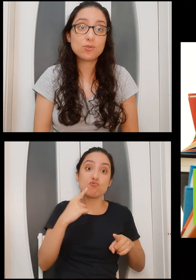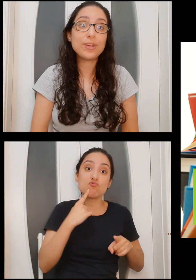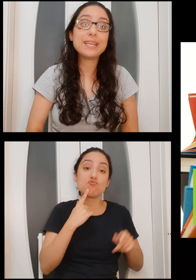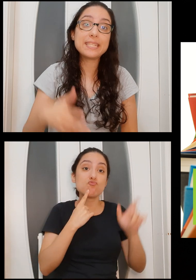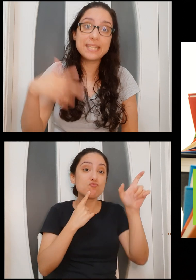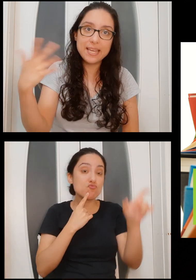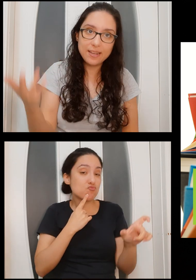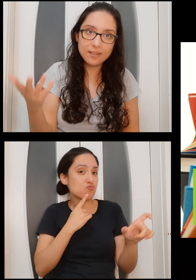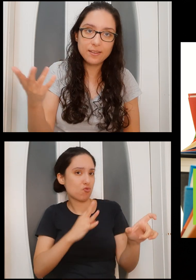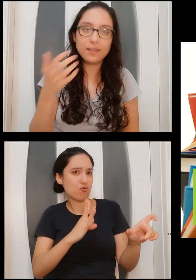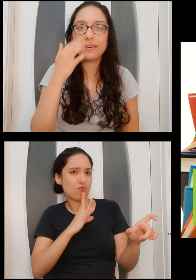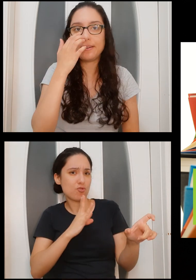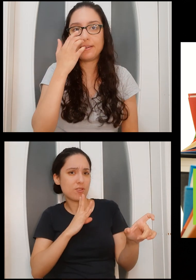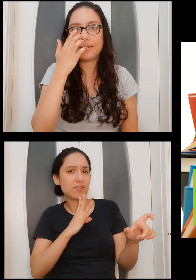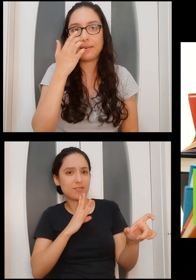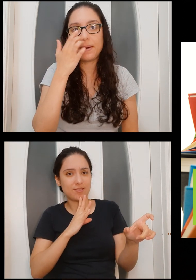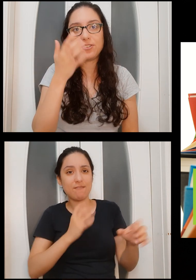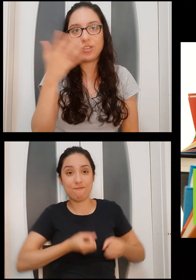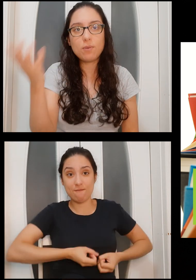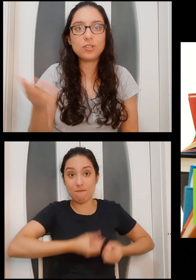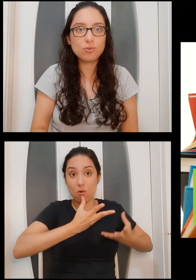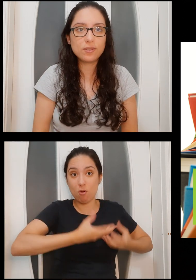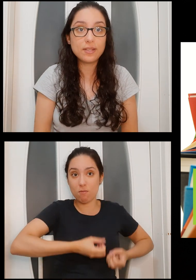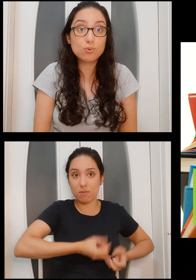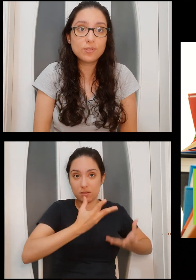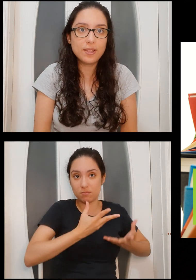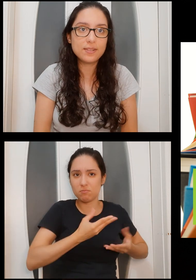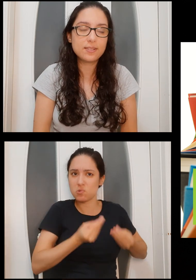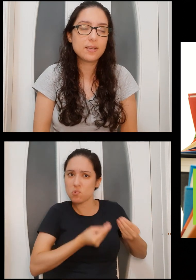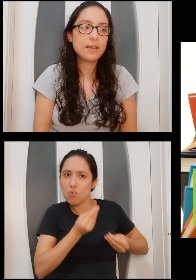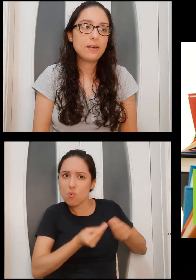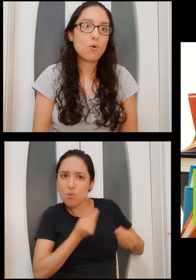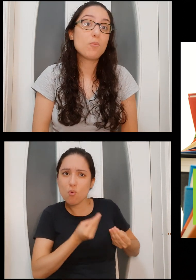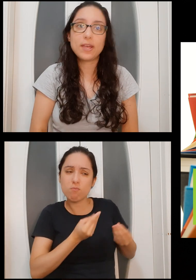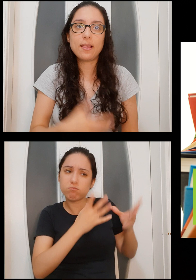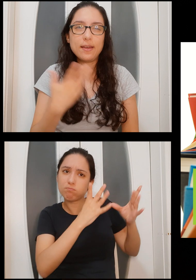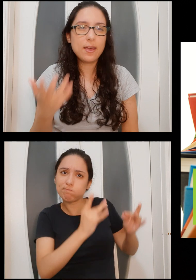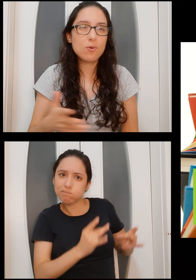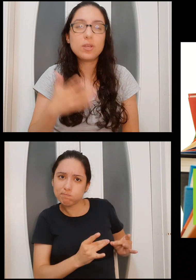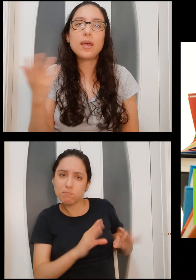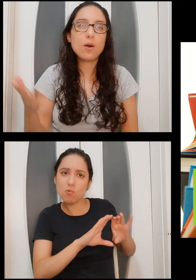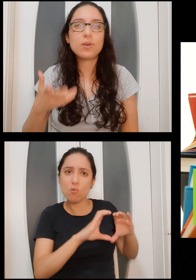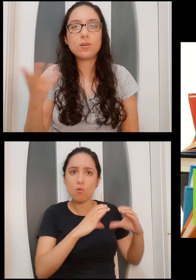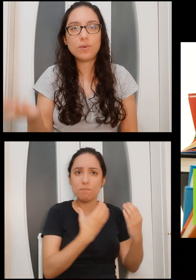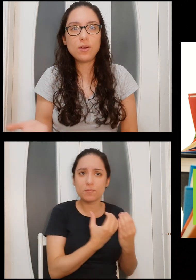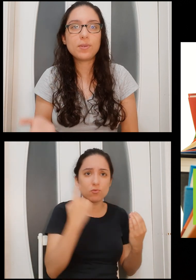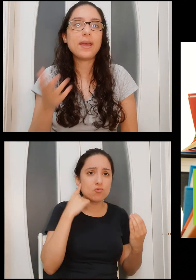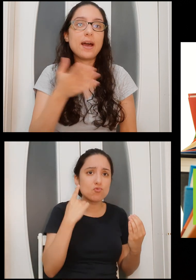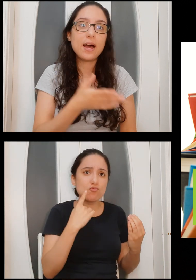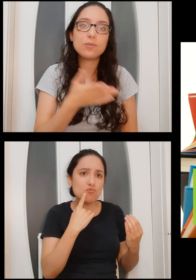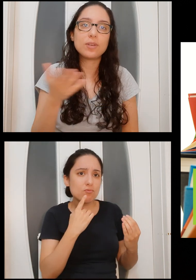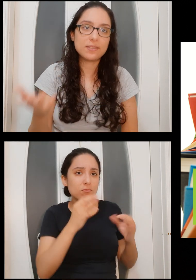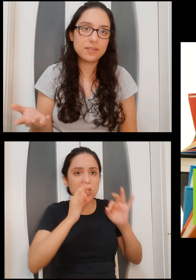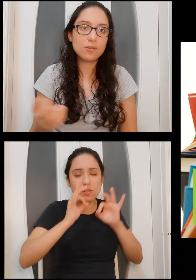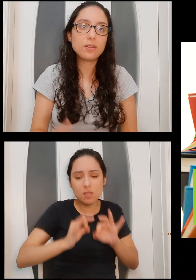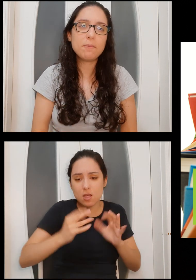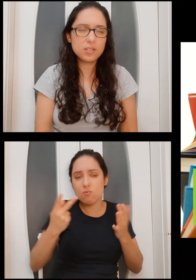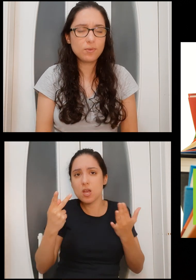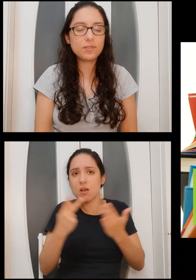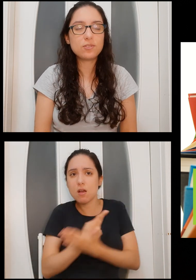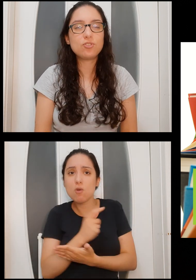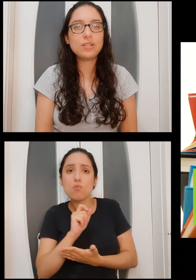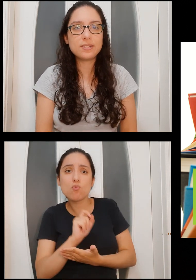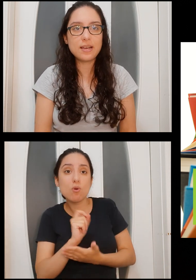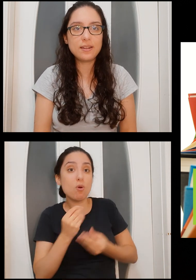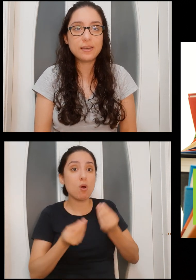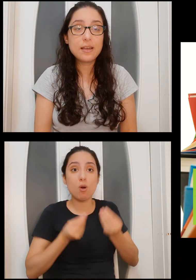importante vocês conhecerem, né, a parte realmente da surdez, como que ela é, o que não é, o que é errado, o que é certo, até mesmo